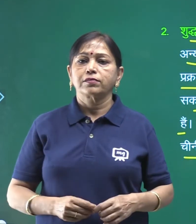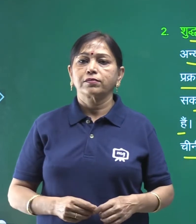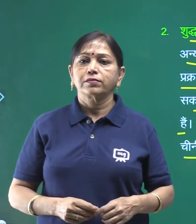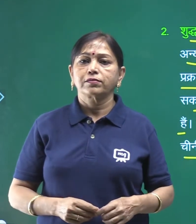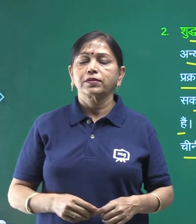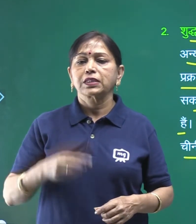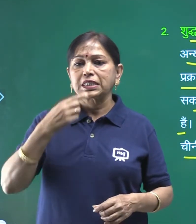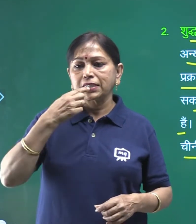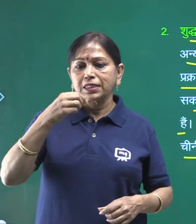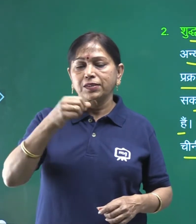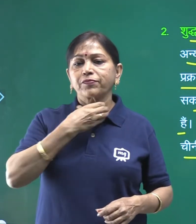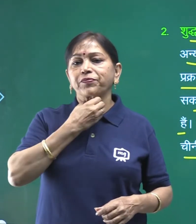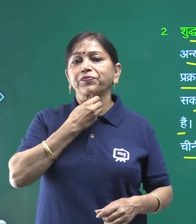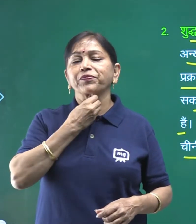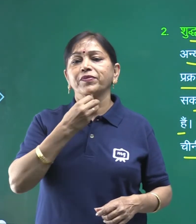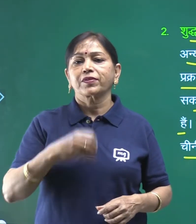चीनी।